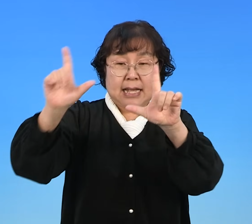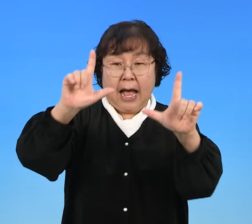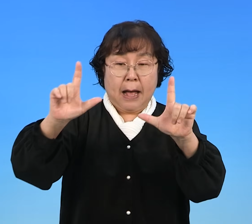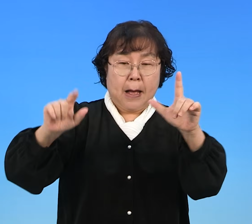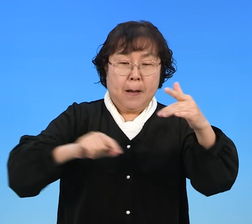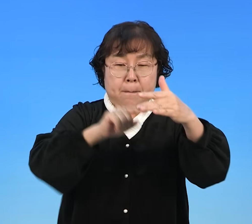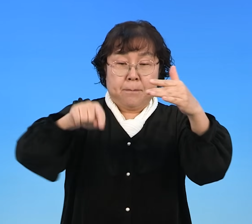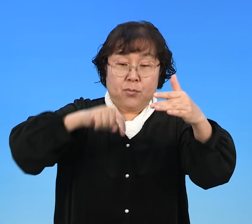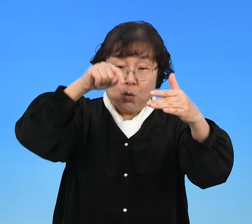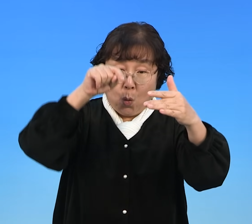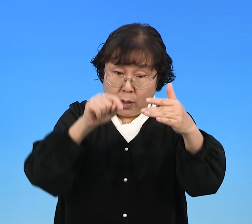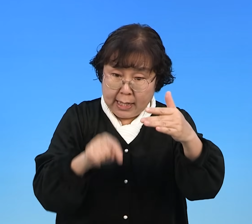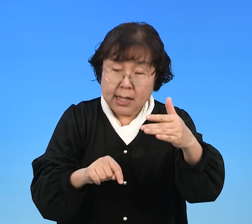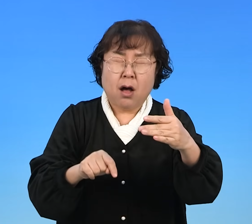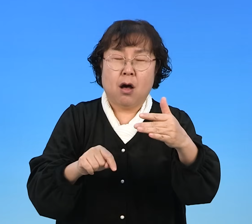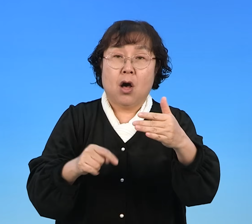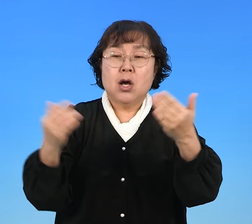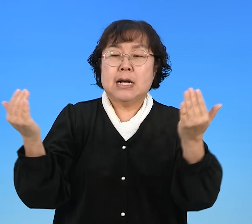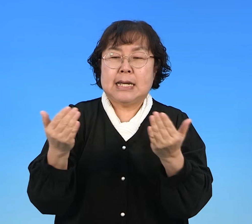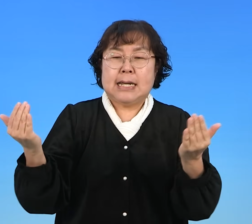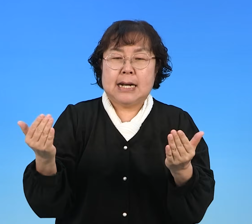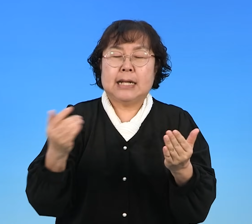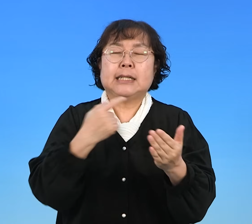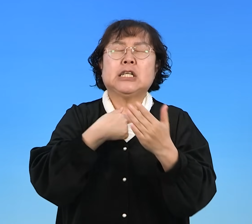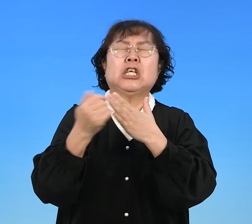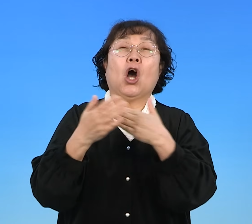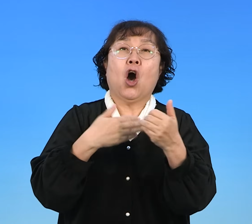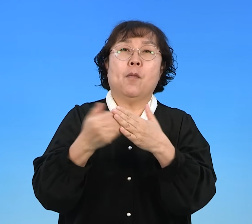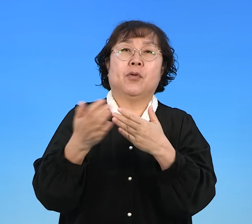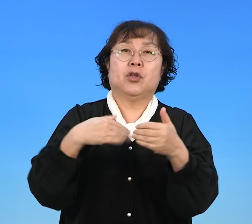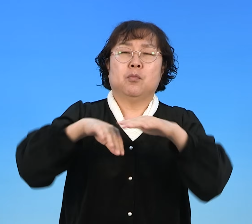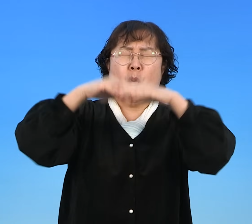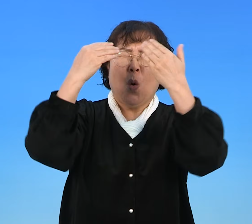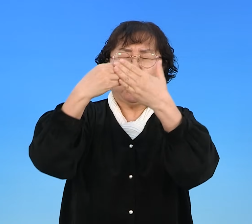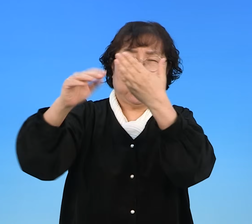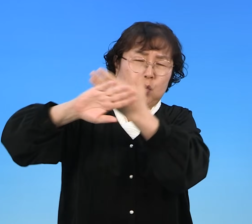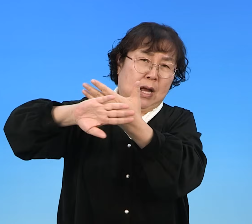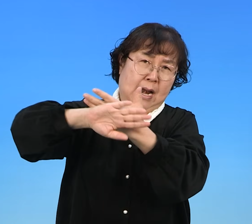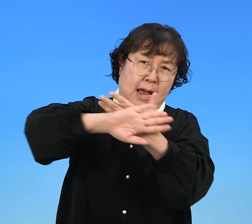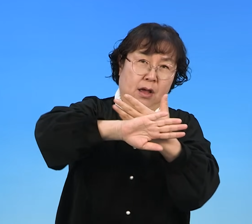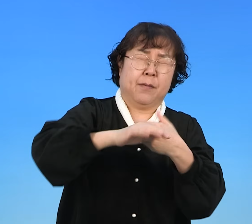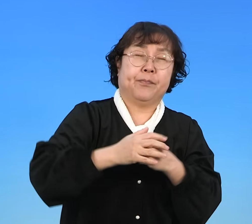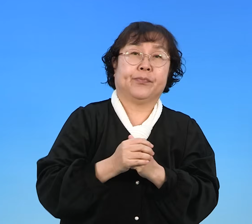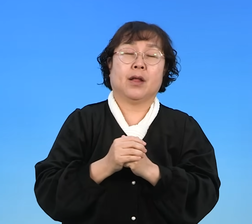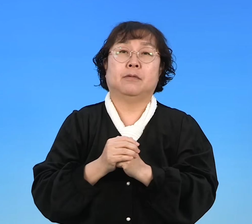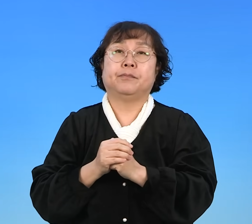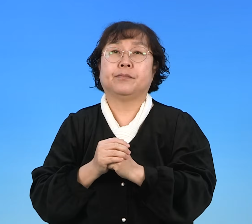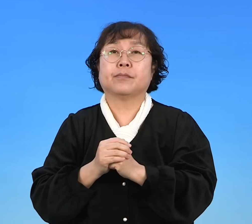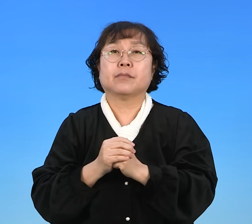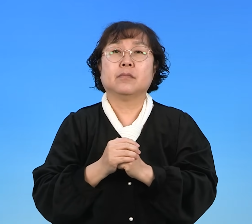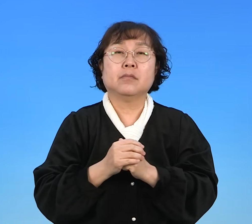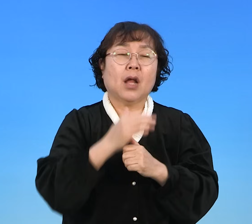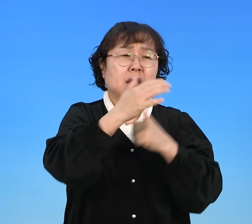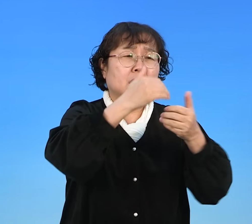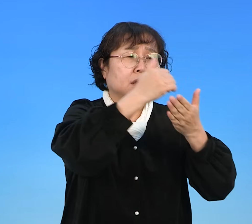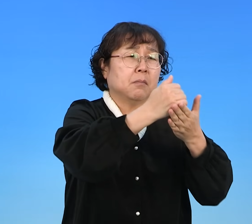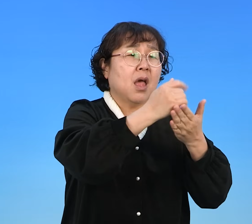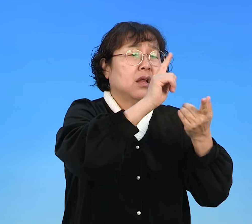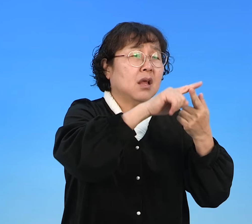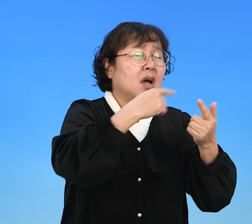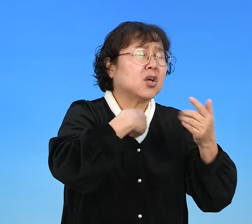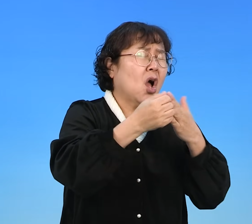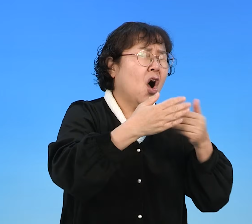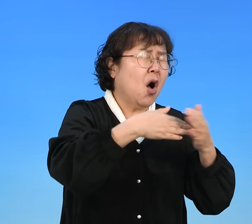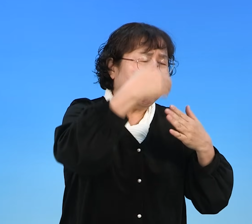일하신대? 전혀 그것을 맛보지 못하고 살아가는 분이 계시는가 하면 너무나 생생하게 싸매어 주시는 그